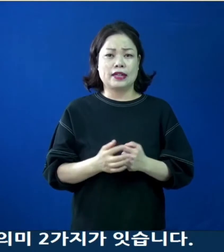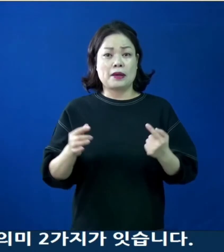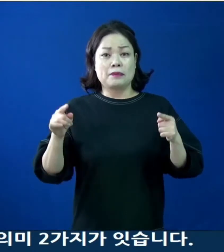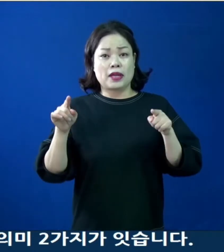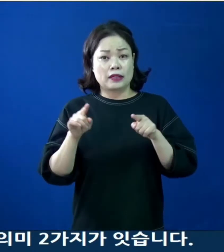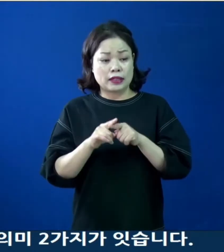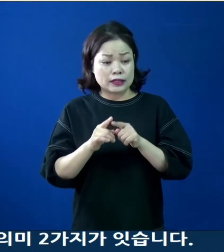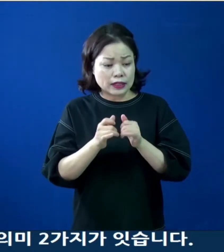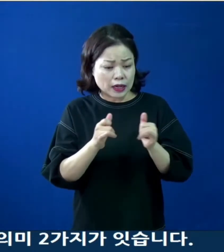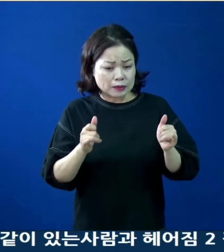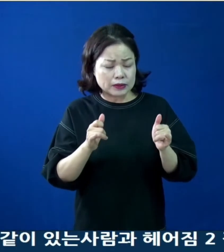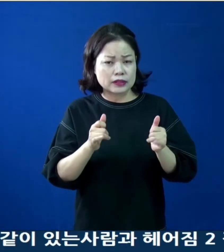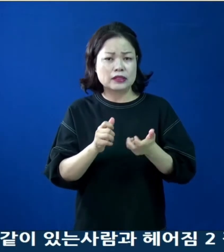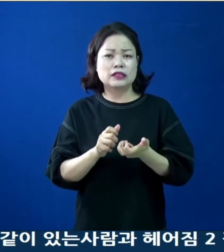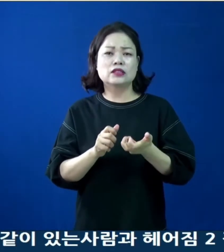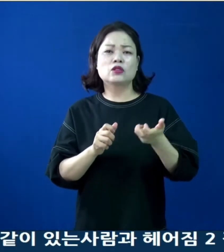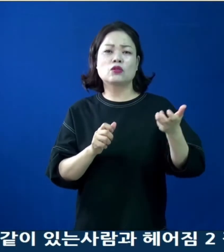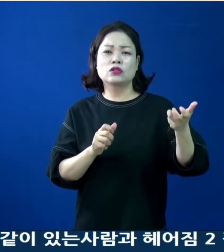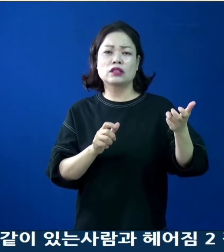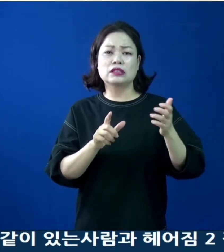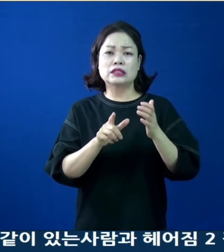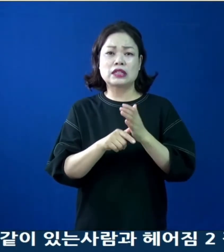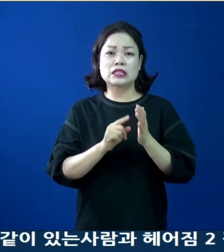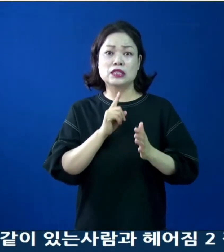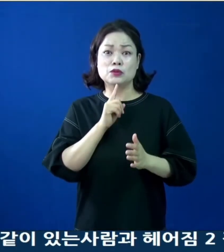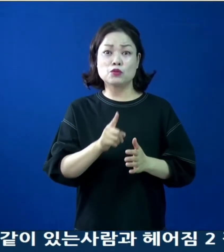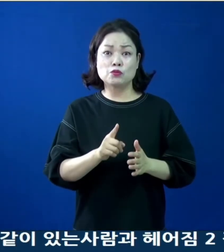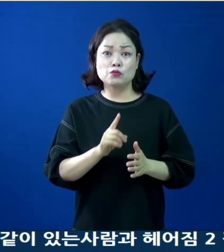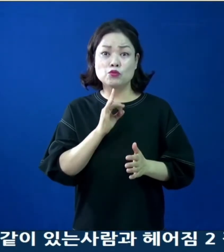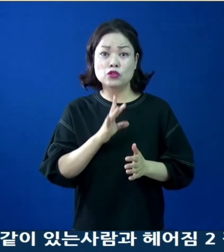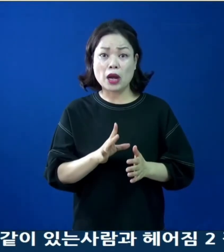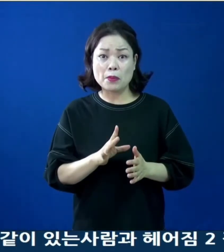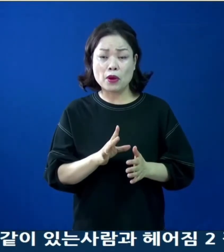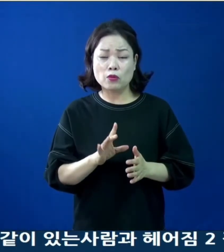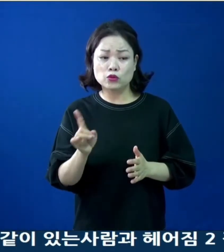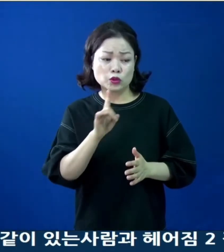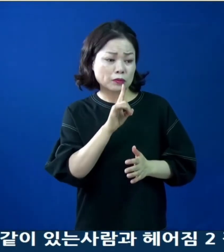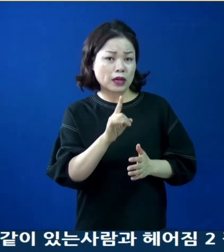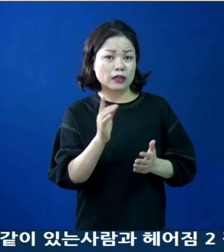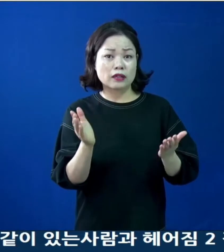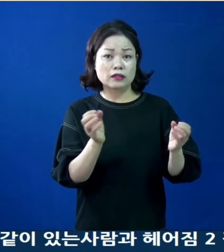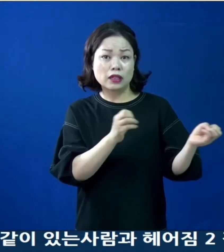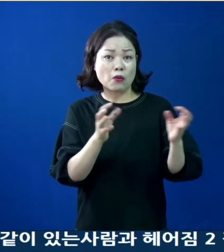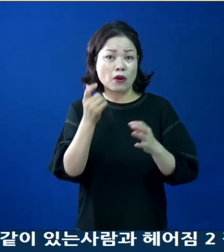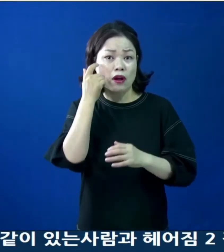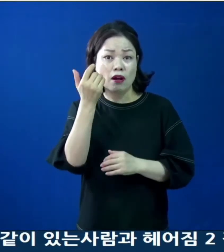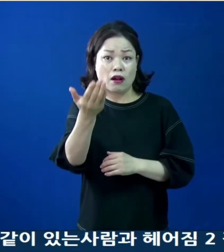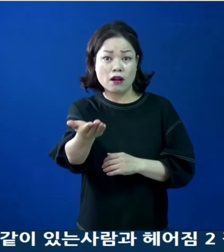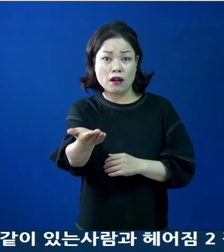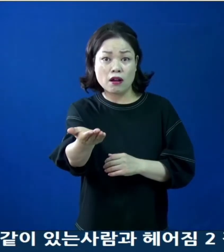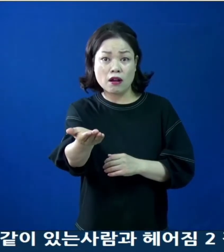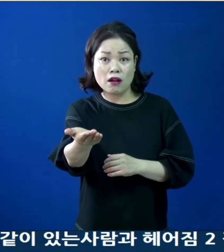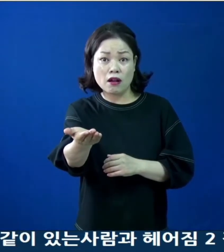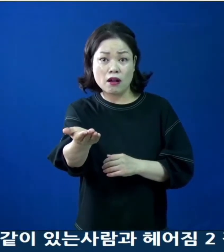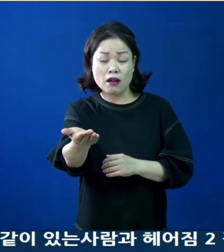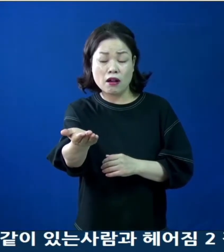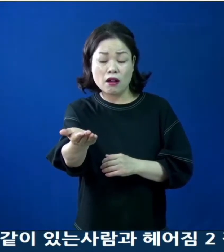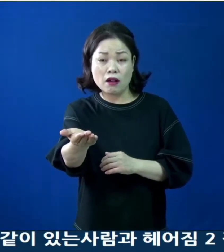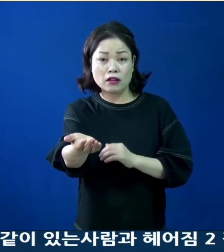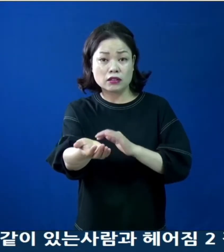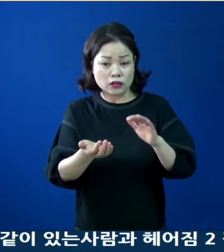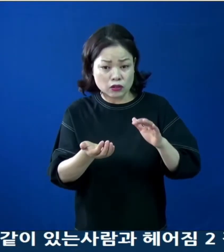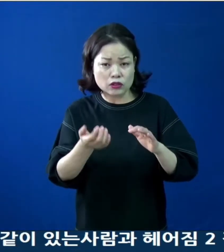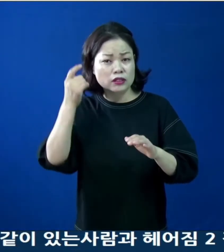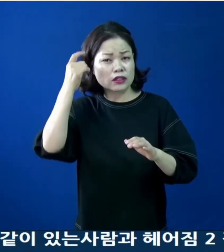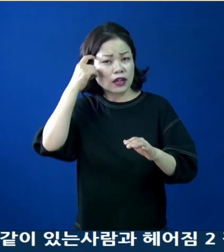함께하는 사람들을 떠난다면, 그런데 시간은 딱 1분밖에 없다면 무슨 말씀을 남기시겠습니까? 그런 전제